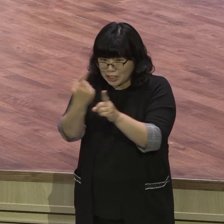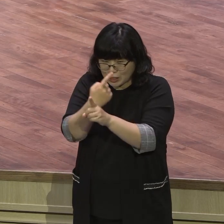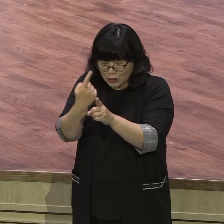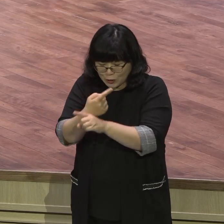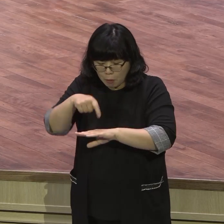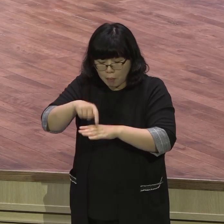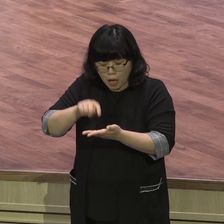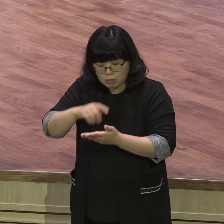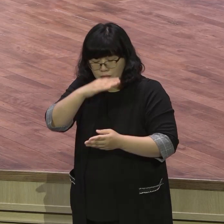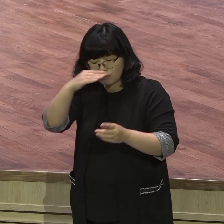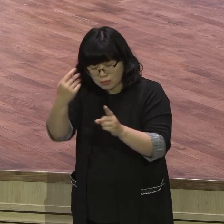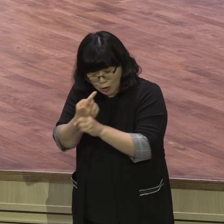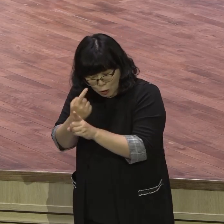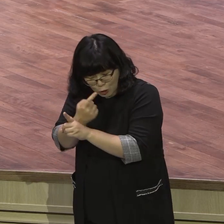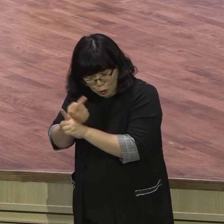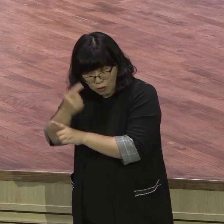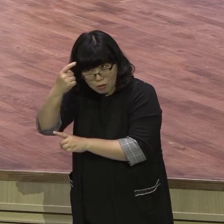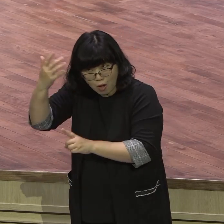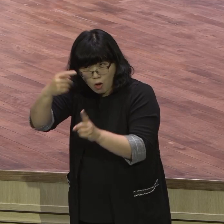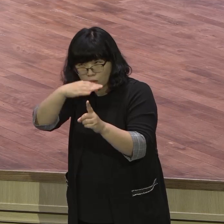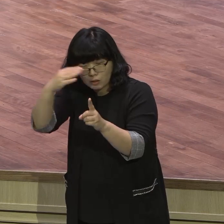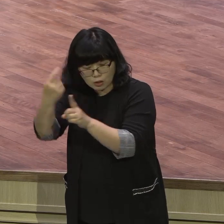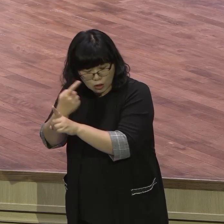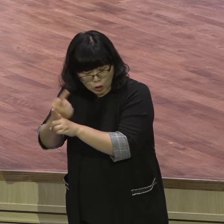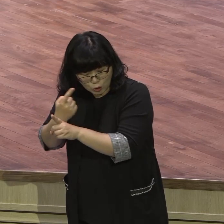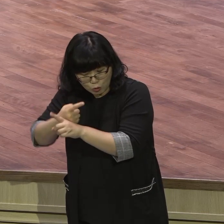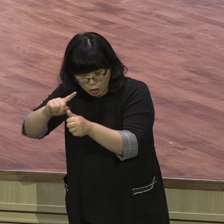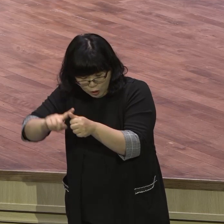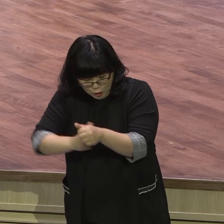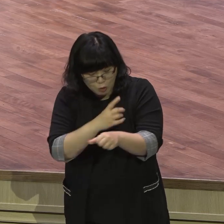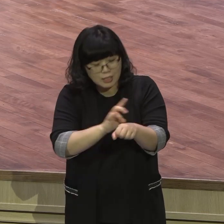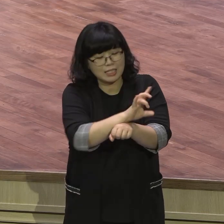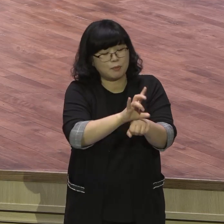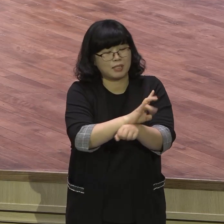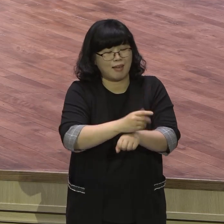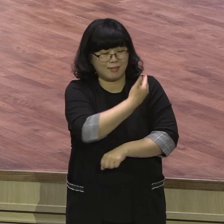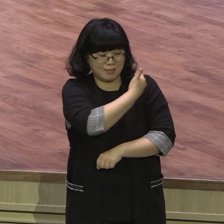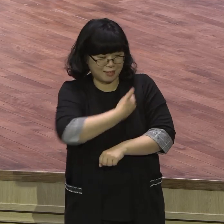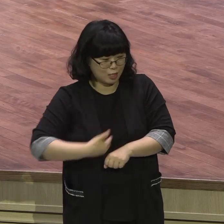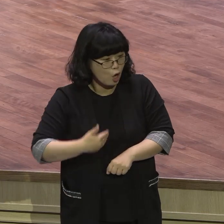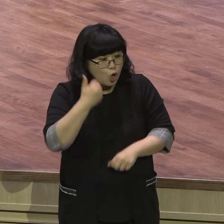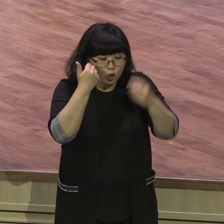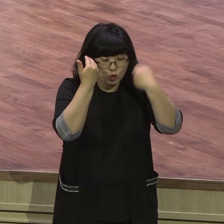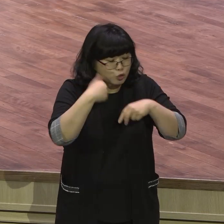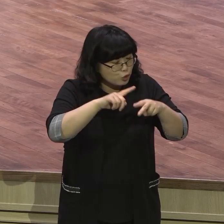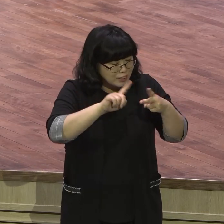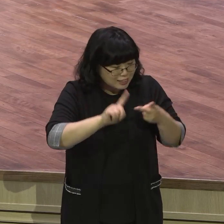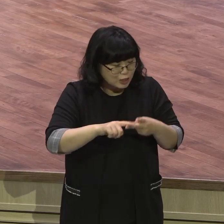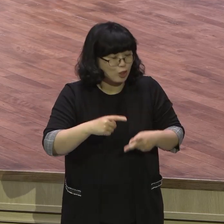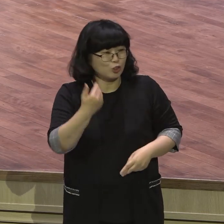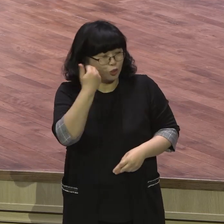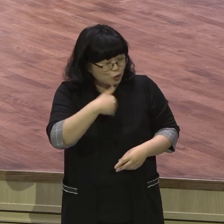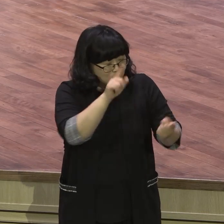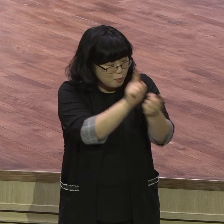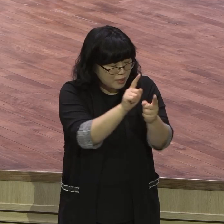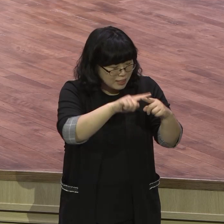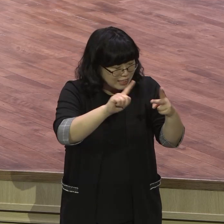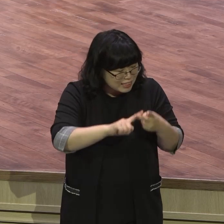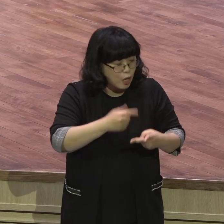24제자 언제 어디서나 누구에게나 그리스도를 말할 수 있는 이삼필달을 가슴에 품고